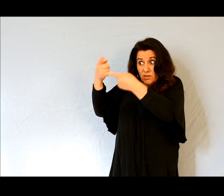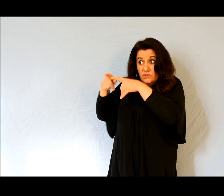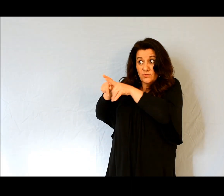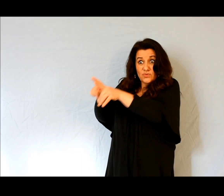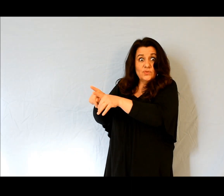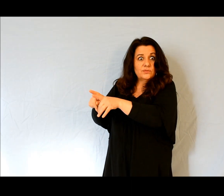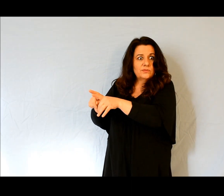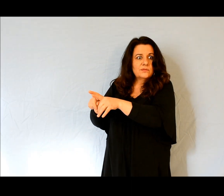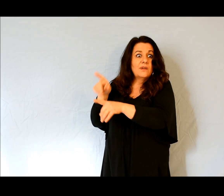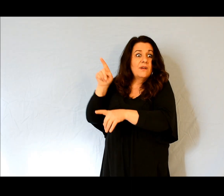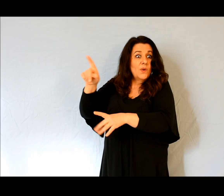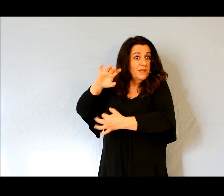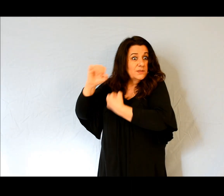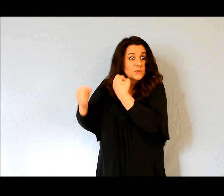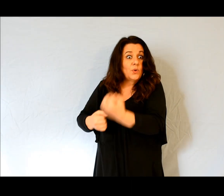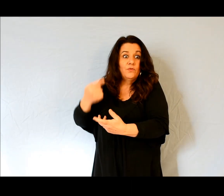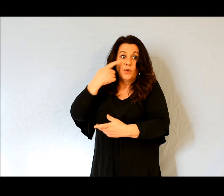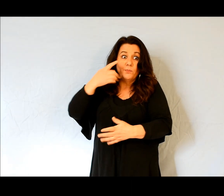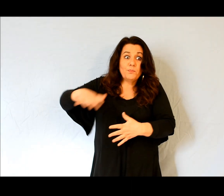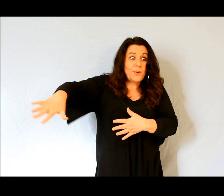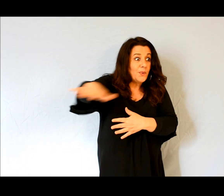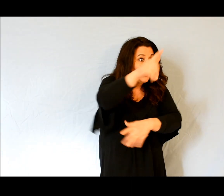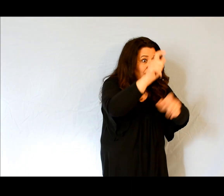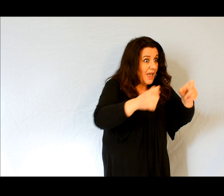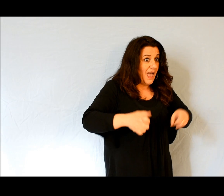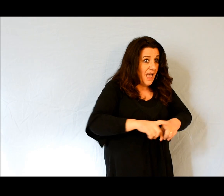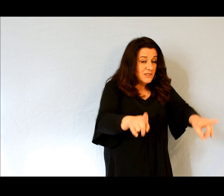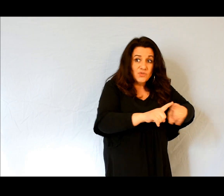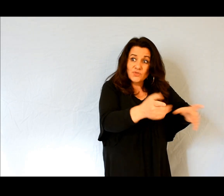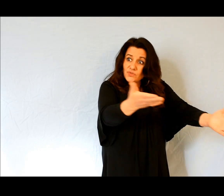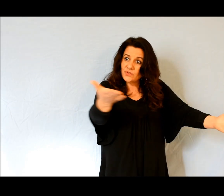injustes afin de vous introduire devant